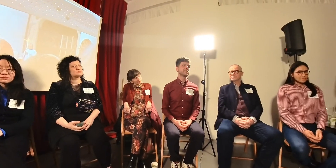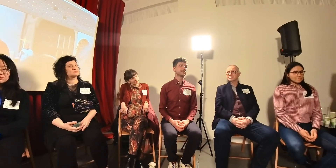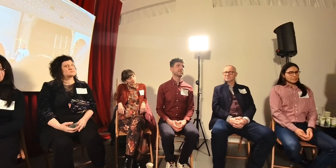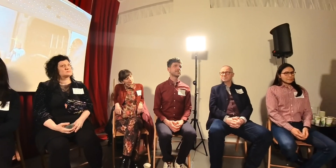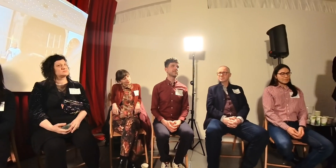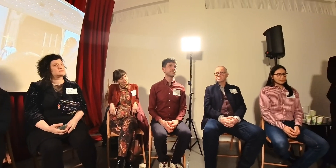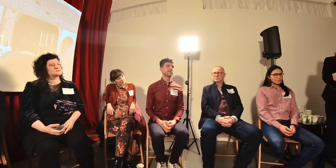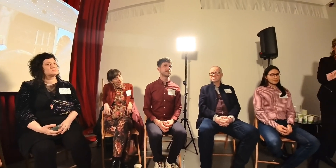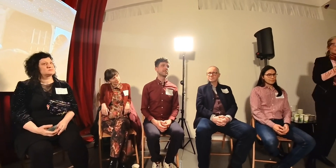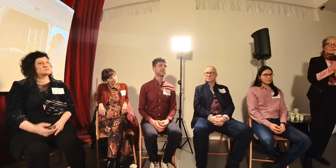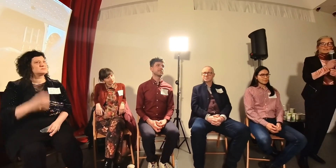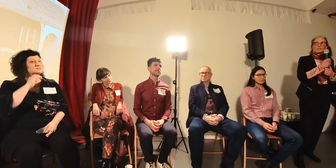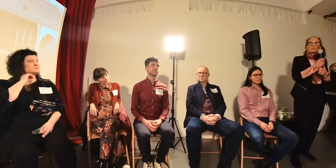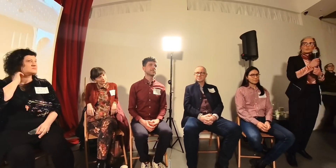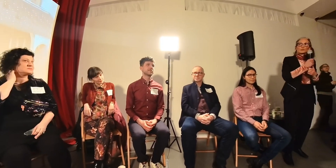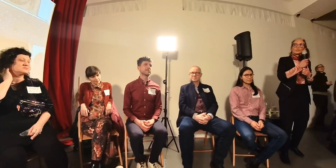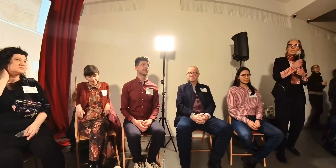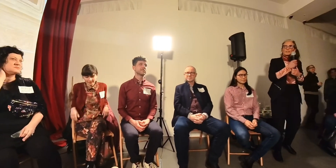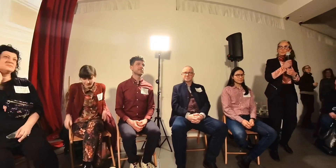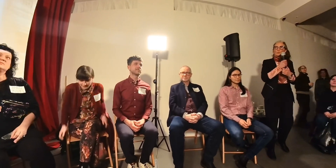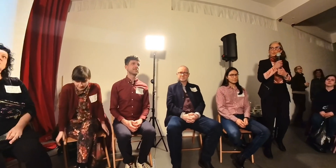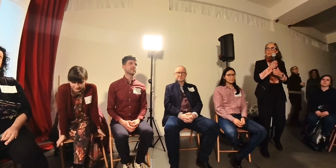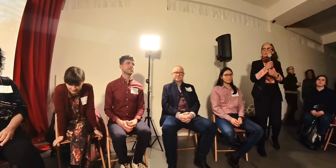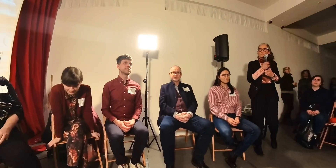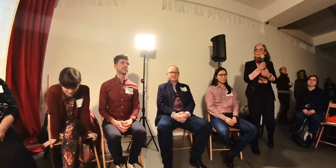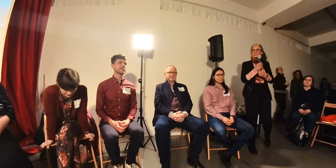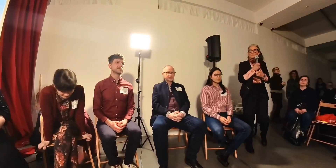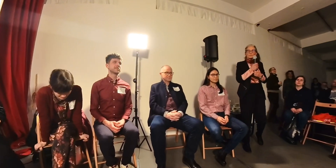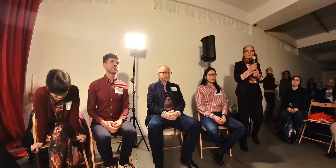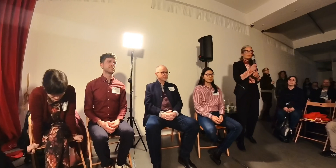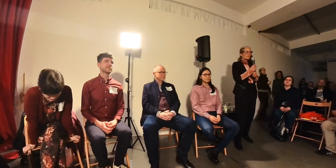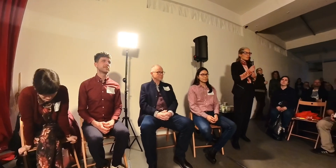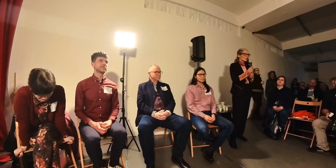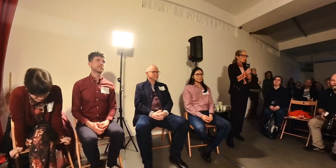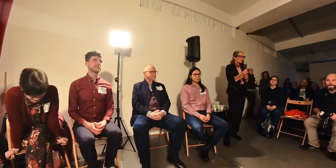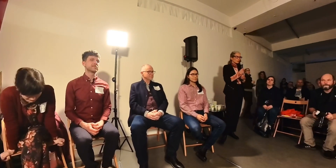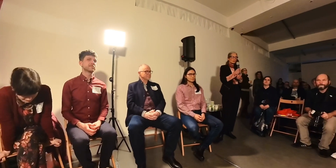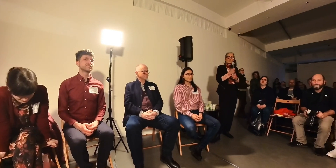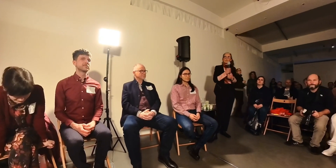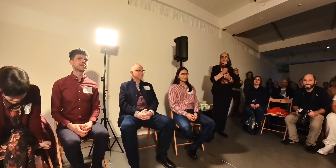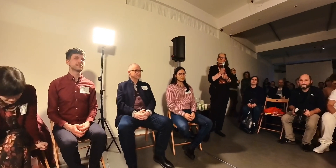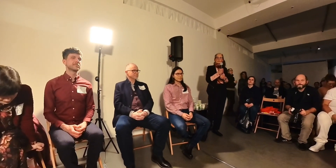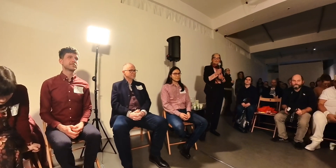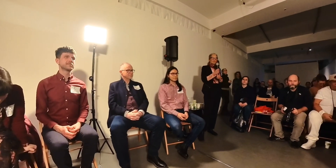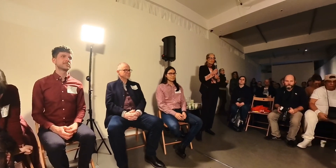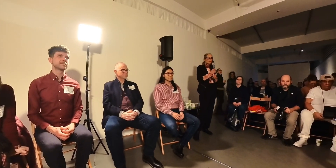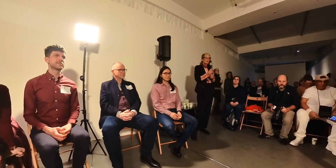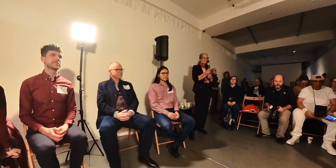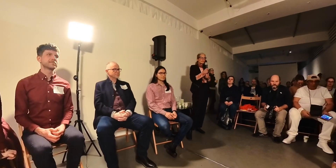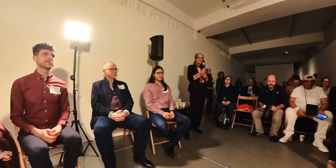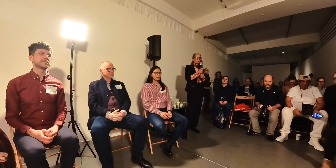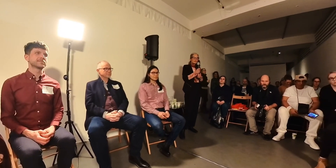může vyjádřit vlastně k nějakým buď konkrétním projektům, na kterých buď spolupracoval,